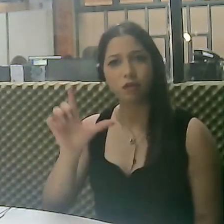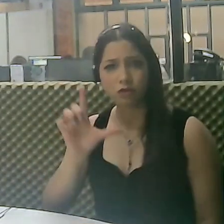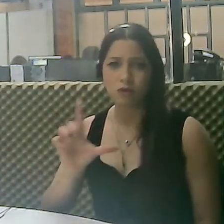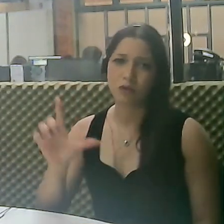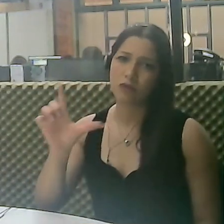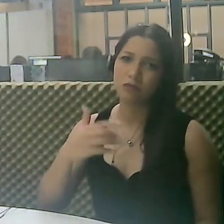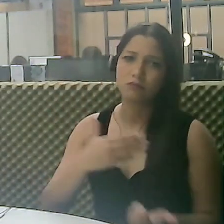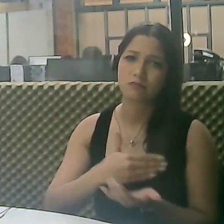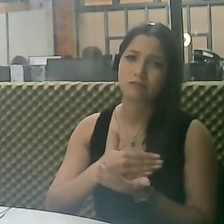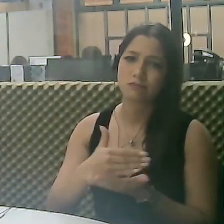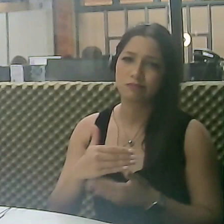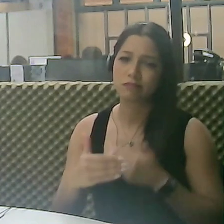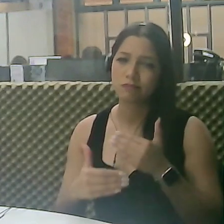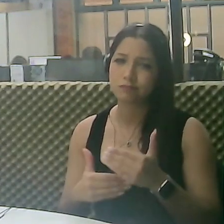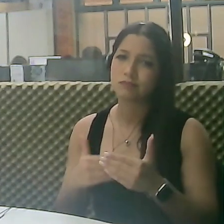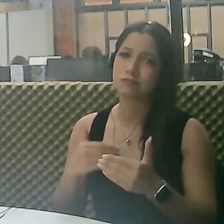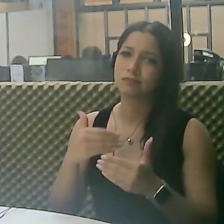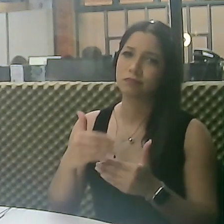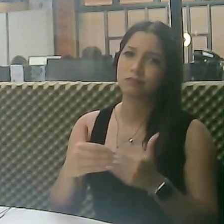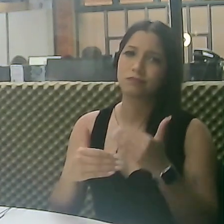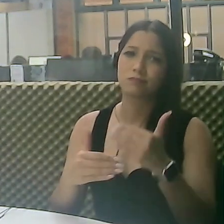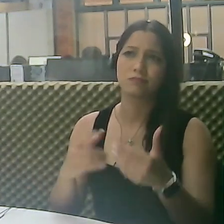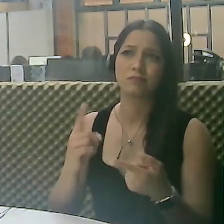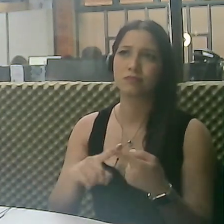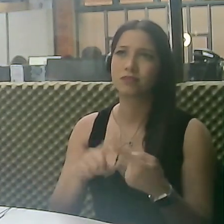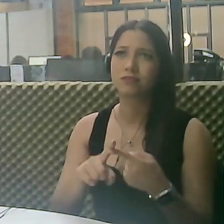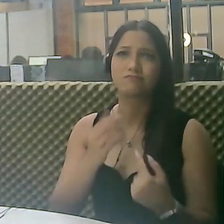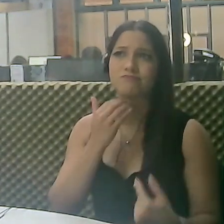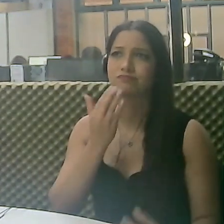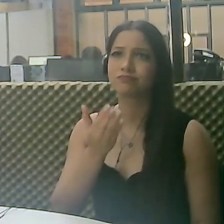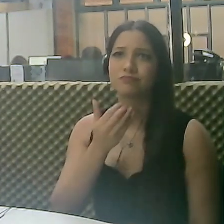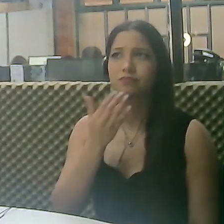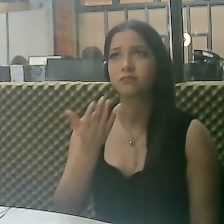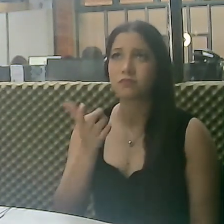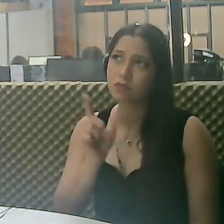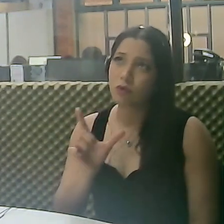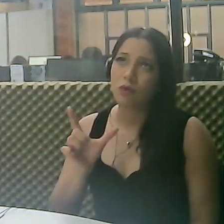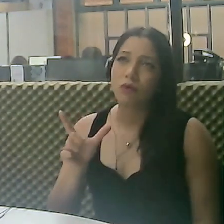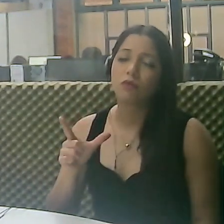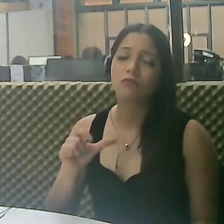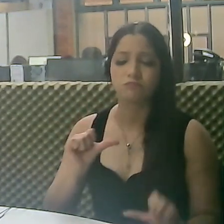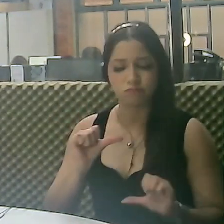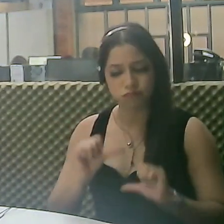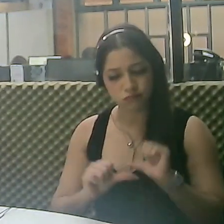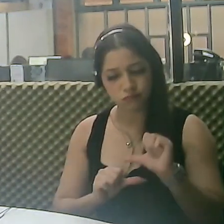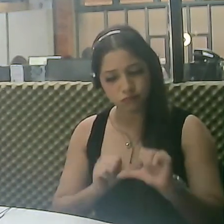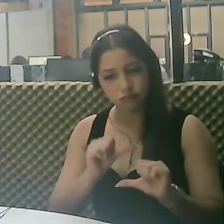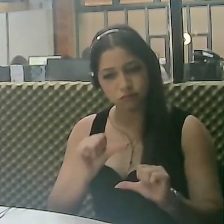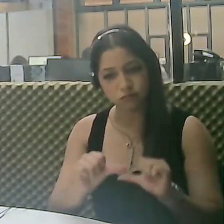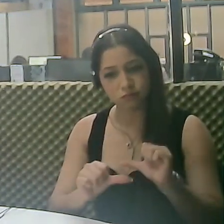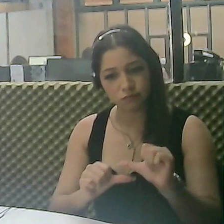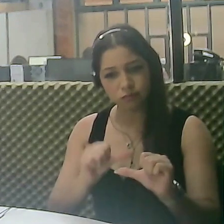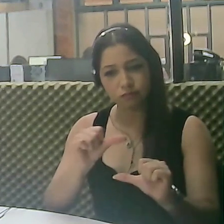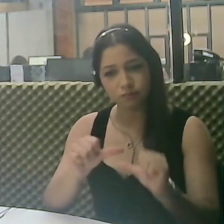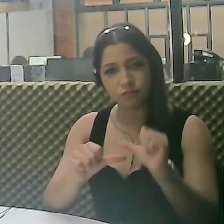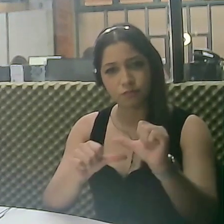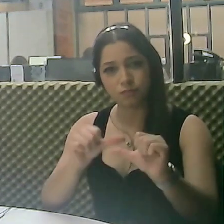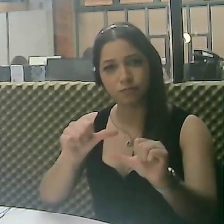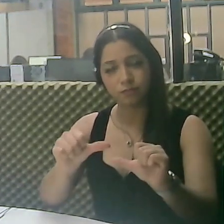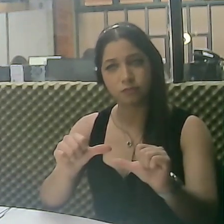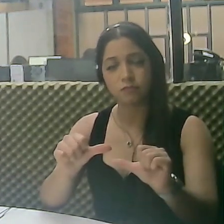iniciando o processo. A gente não inicia um processo deste, logicamente que haverá modificações durante o seu